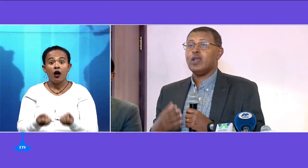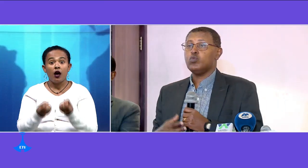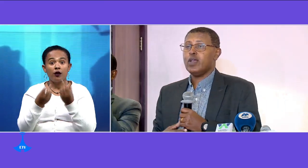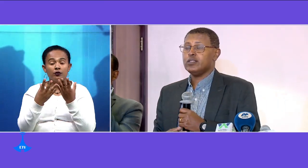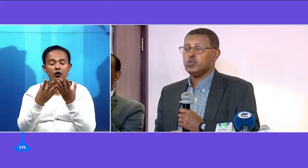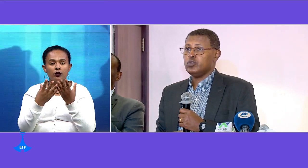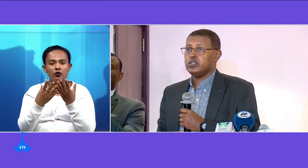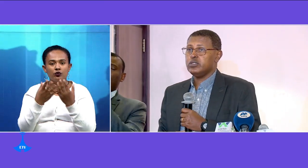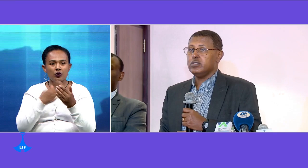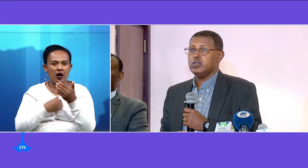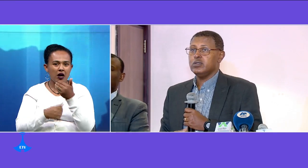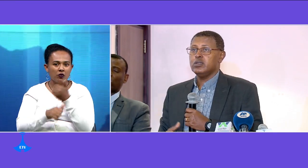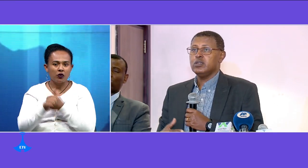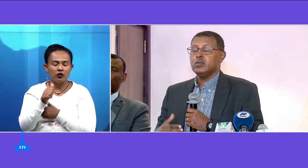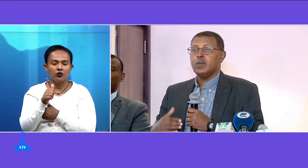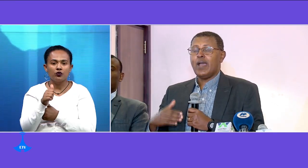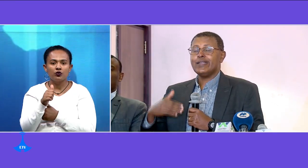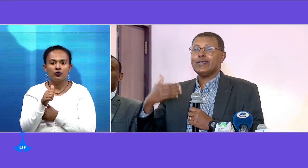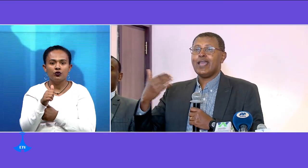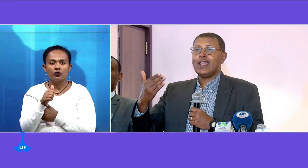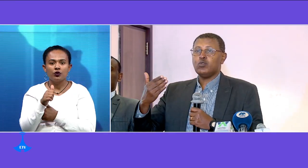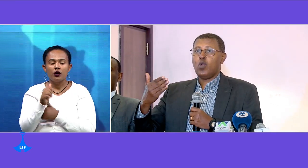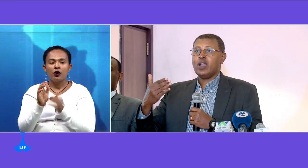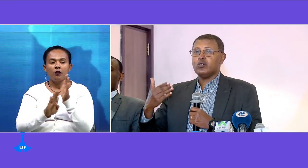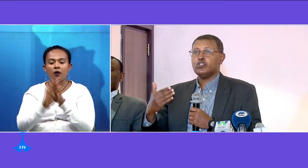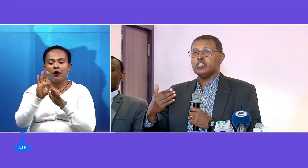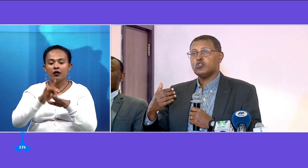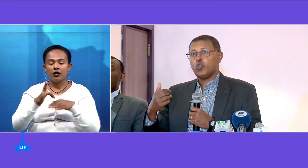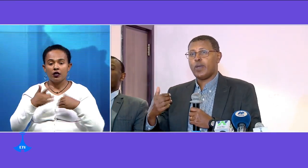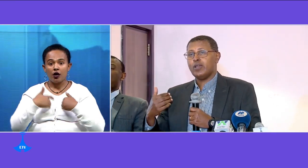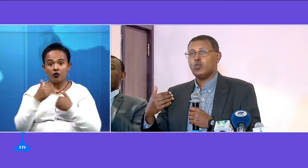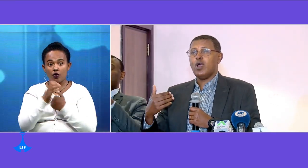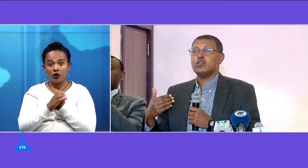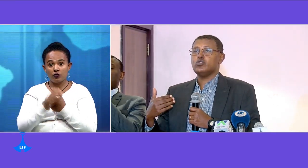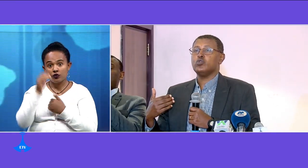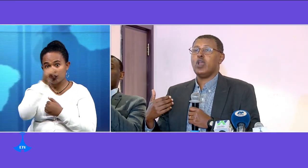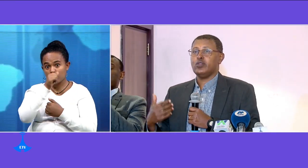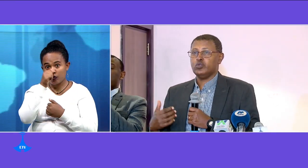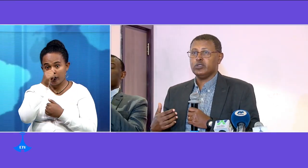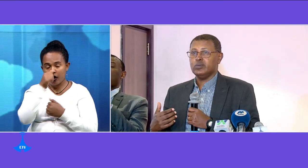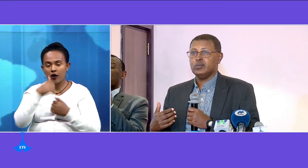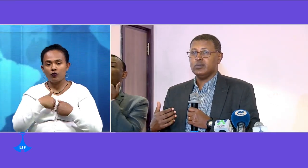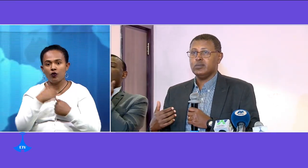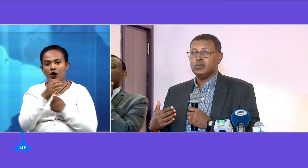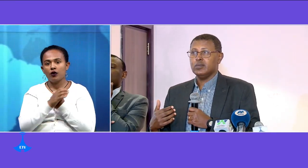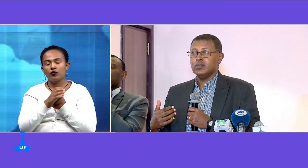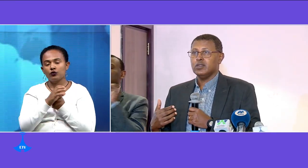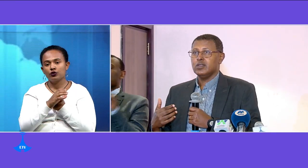አብዛኛዎቹ አካል ጉዳተኞች በማደግ ላይ ያሉ ሀገሮች እንደ ኢትዮጵያ ያሉ ሀገሮች ነው ያሉት።